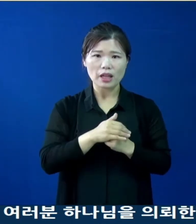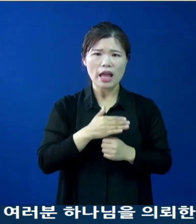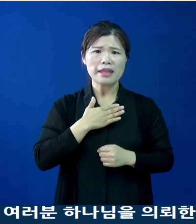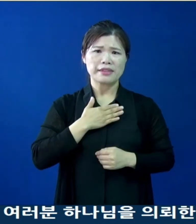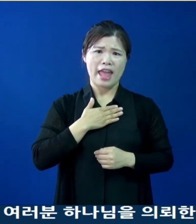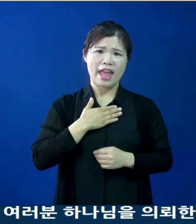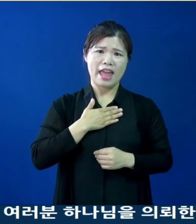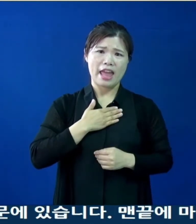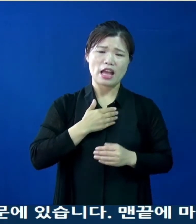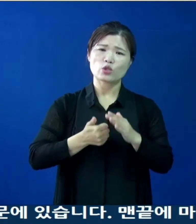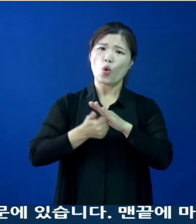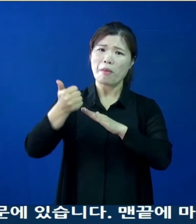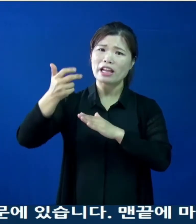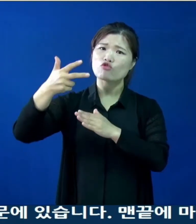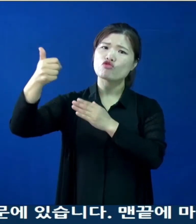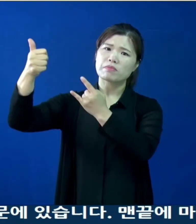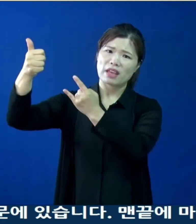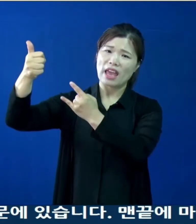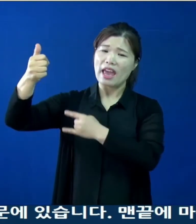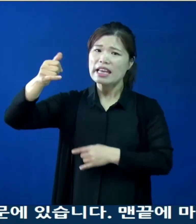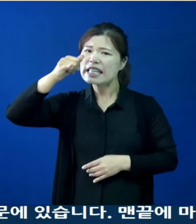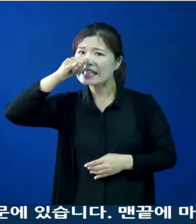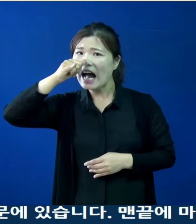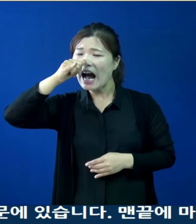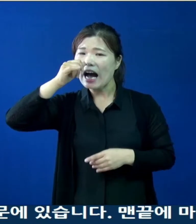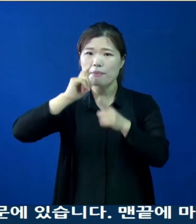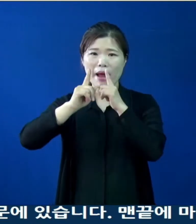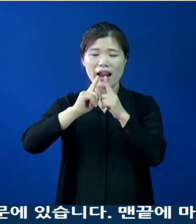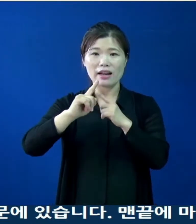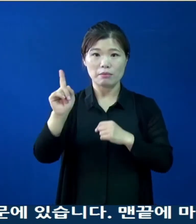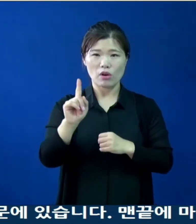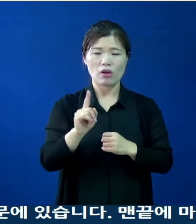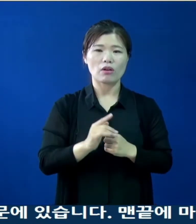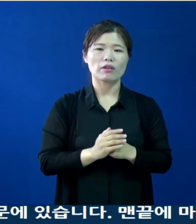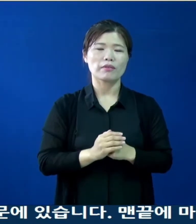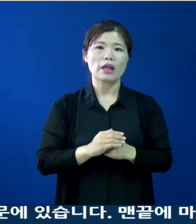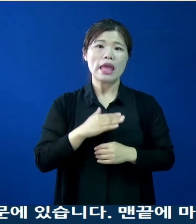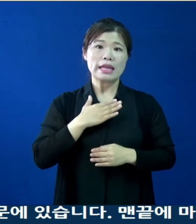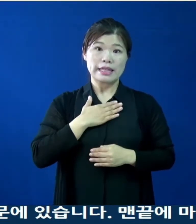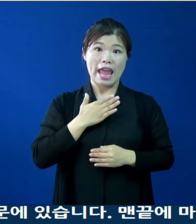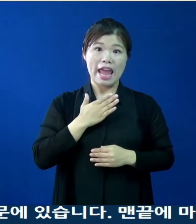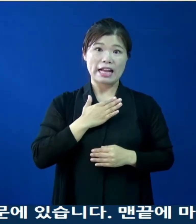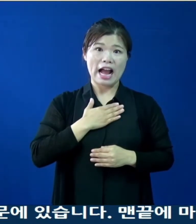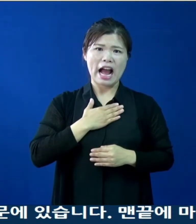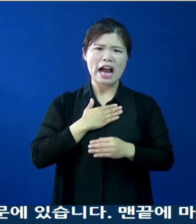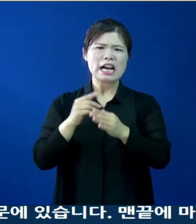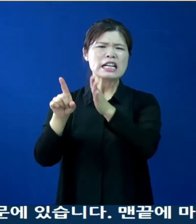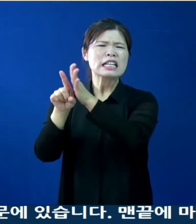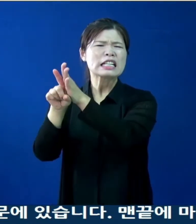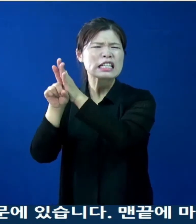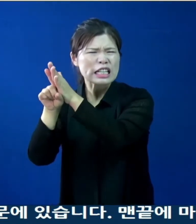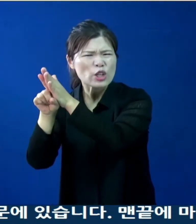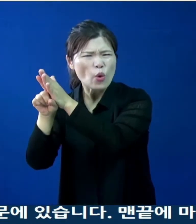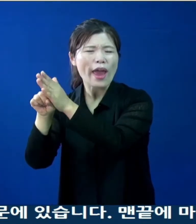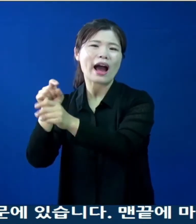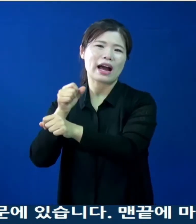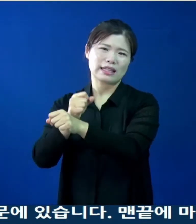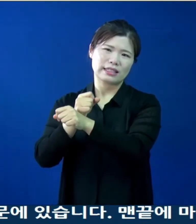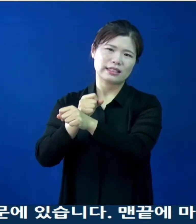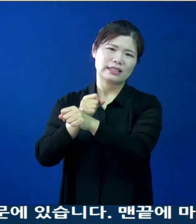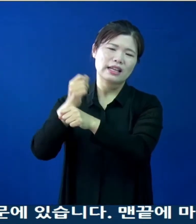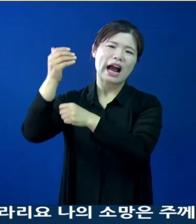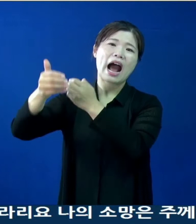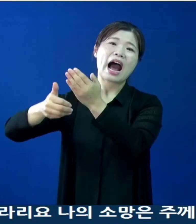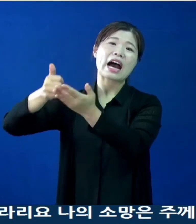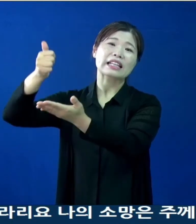소망이 주께 있다라는 말이 이 어원적으로 내가 의뢰하는 하나님과 연결되어 있다는